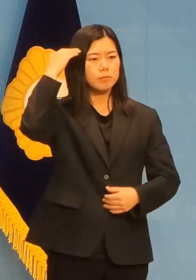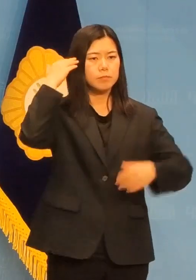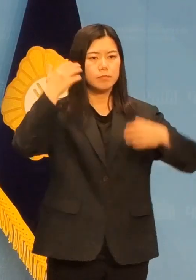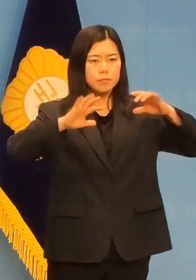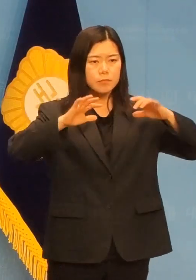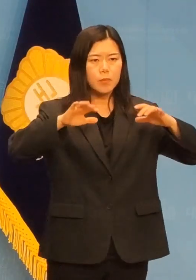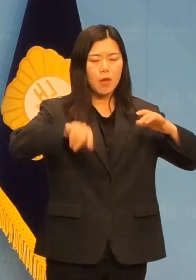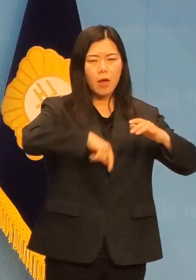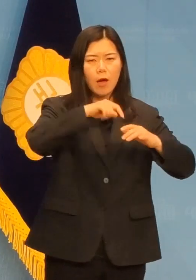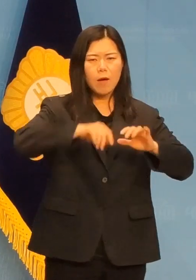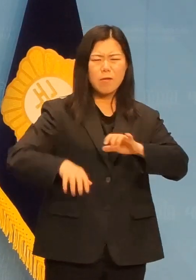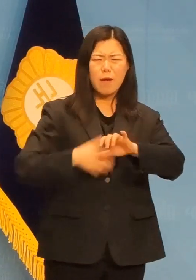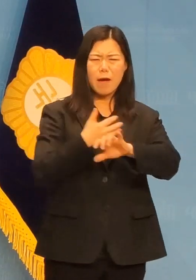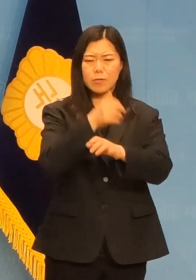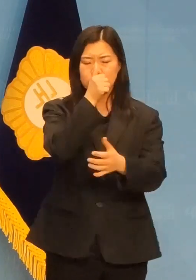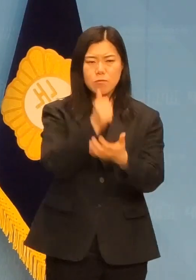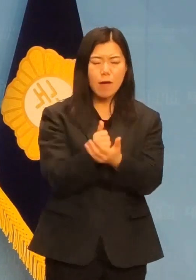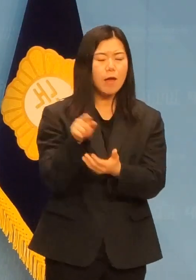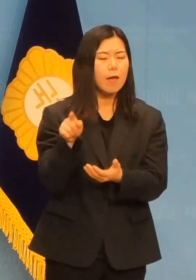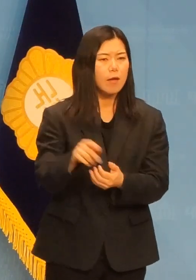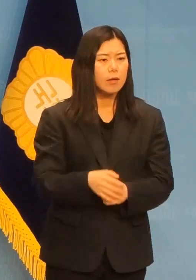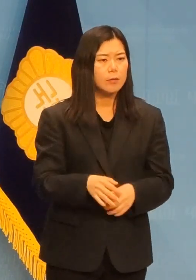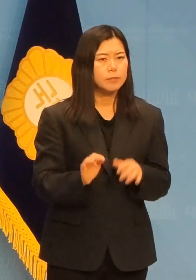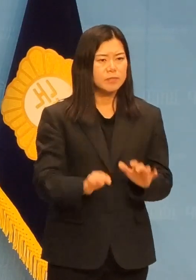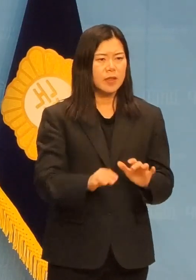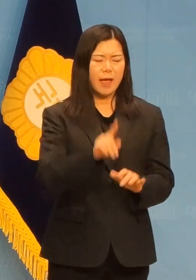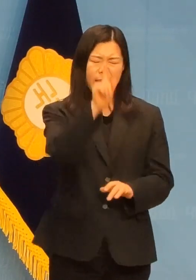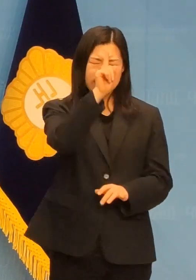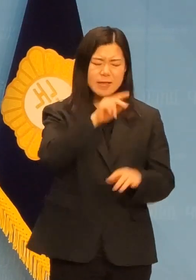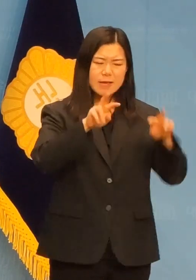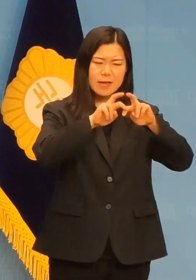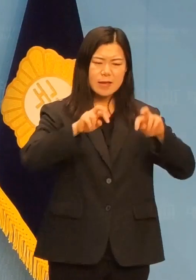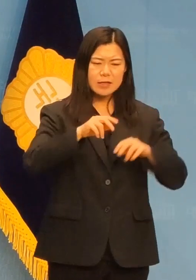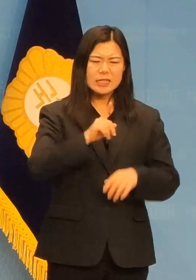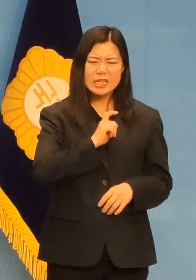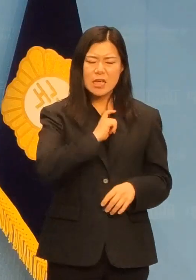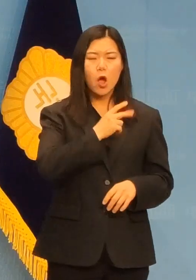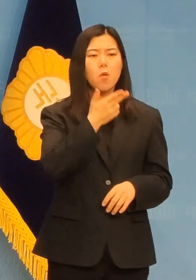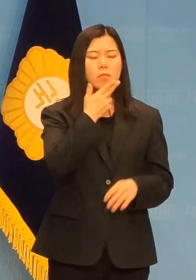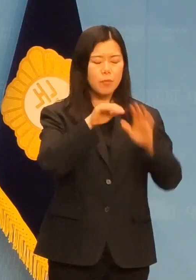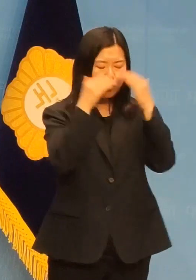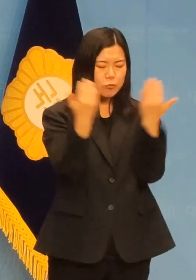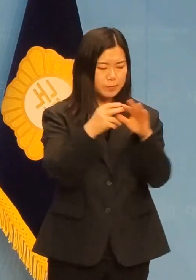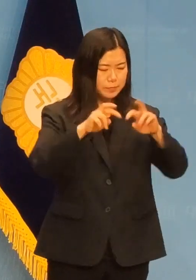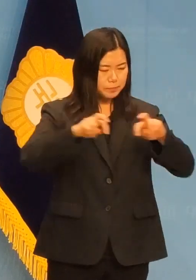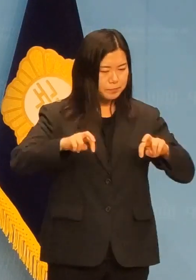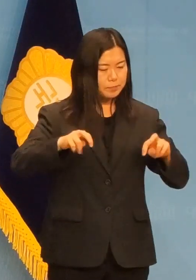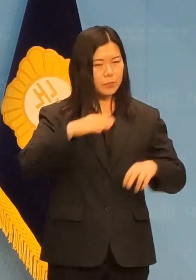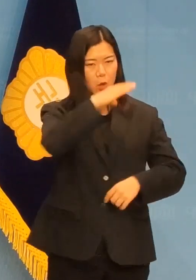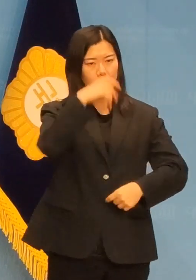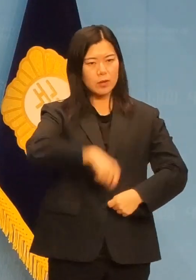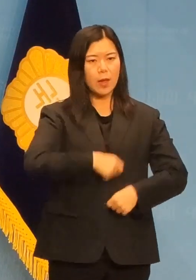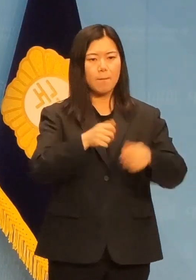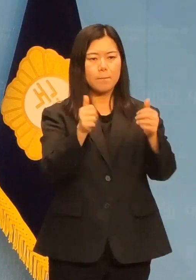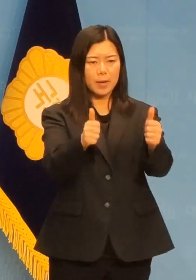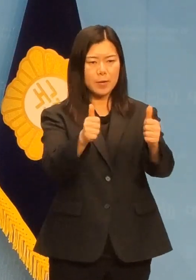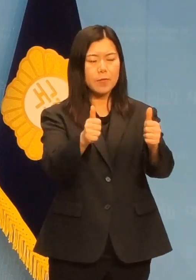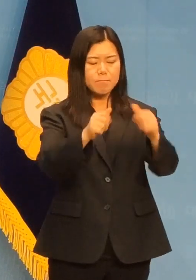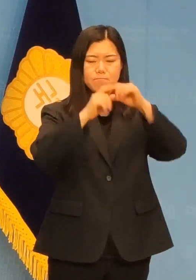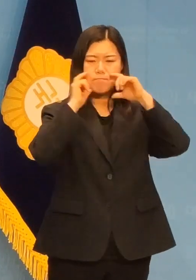헌정사를 더럽힌 내란 범죄의 실체가 한 점 의혹 없이 규명되고 정의로운 판결이 내려지는